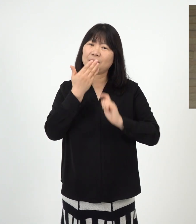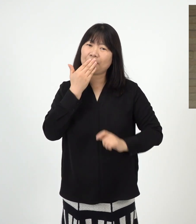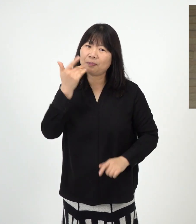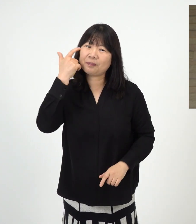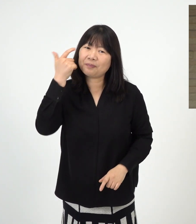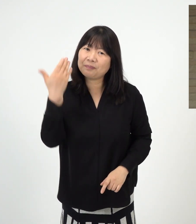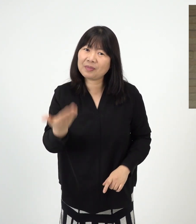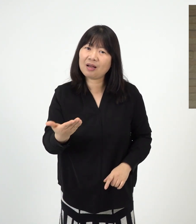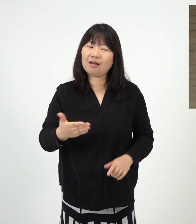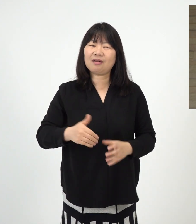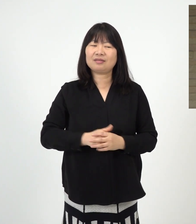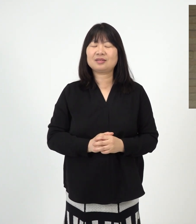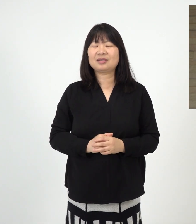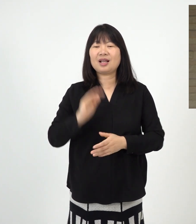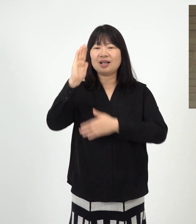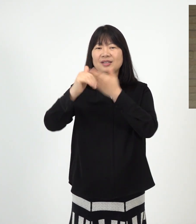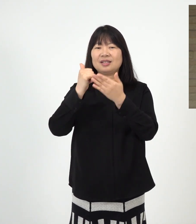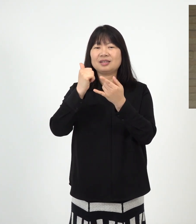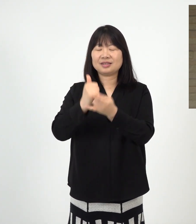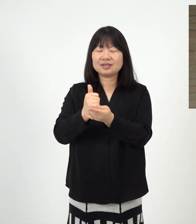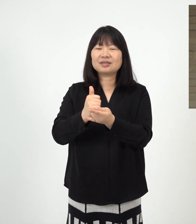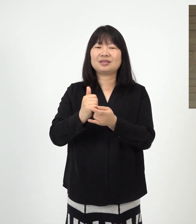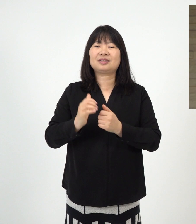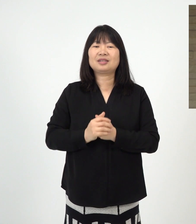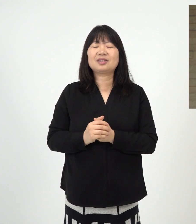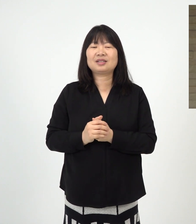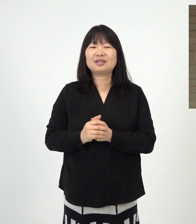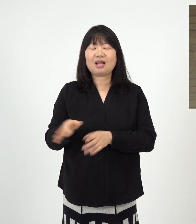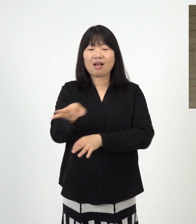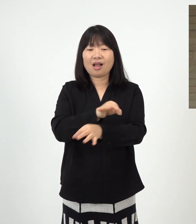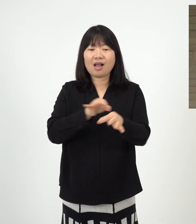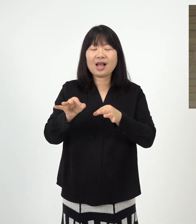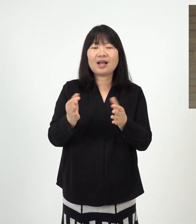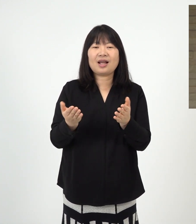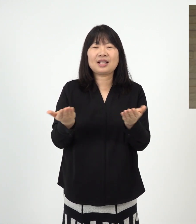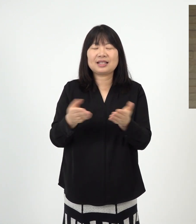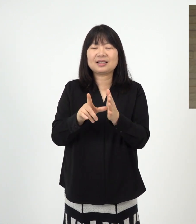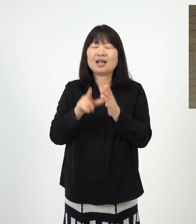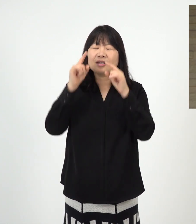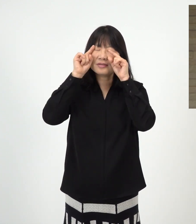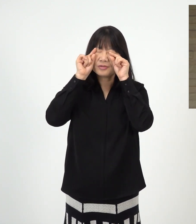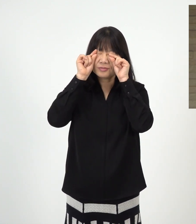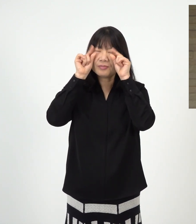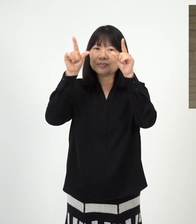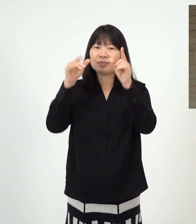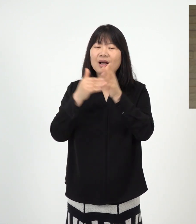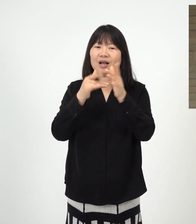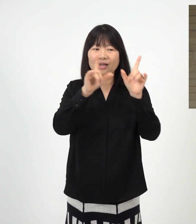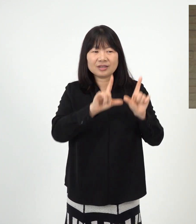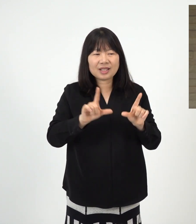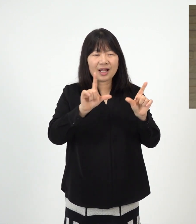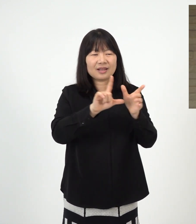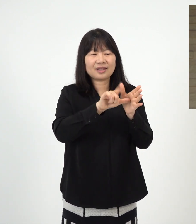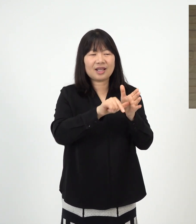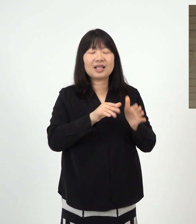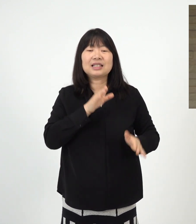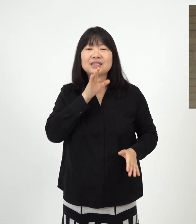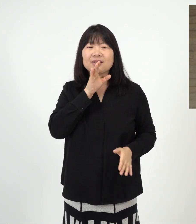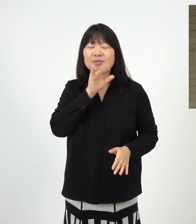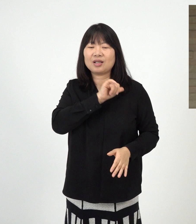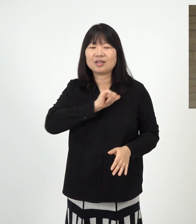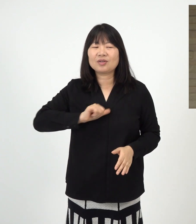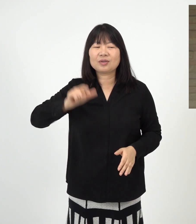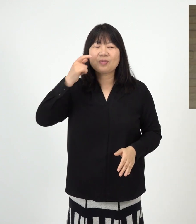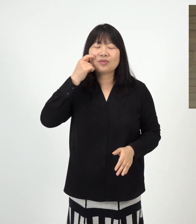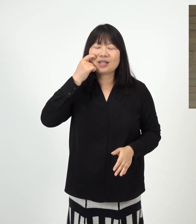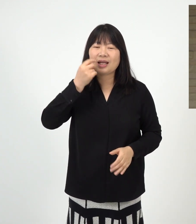대신하겠습니까? 하나님의 경영에 눈이 열어진 겁니다. 그러니까 여러분들도 살면서 정말 견딜 수